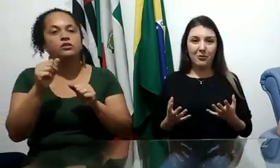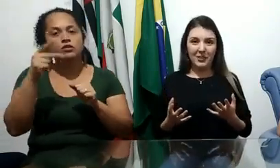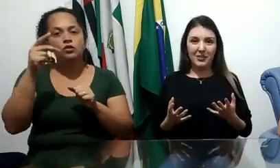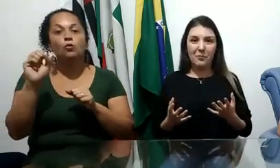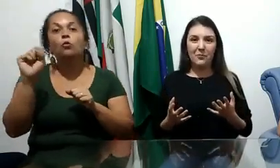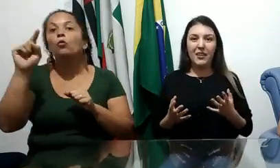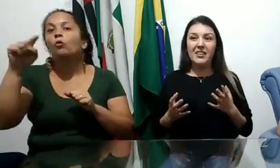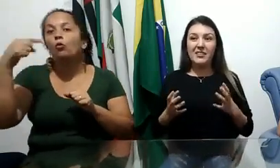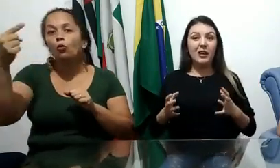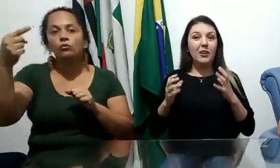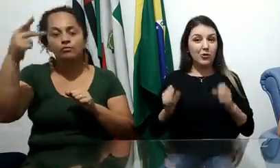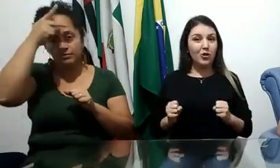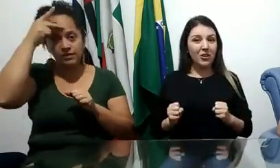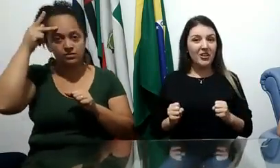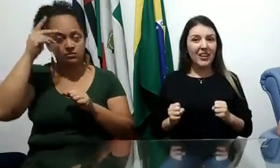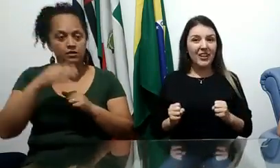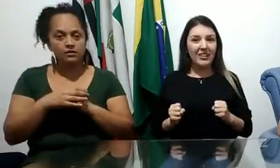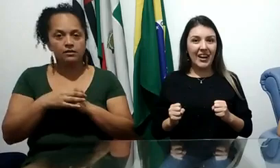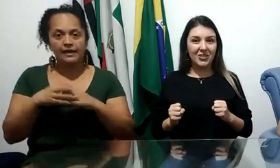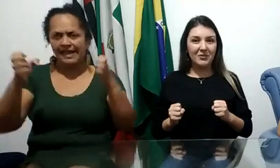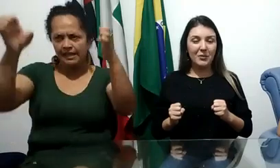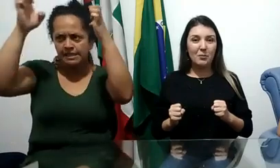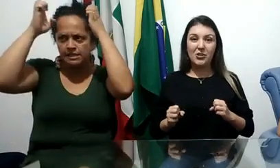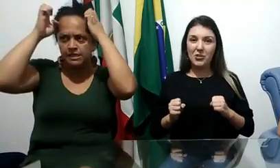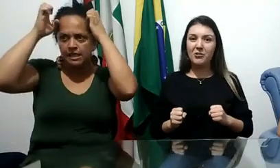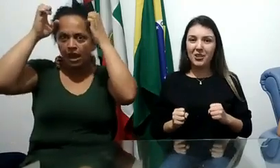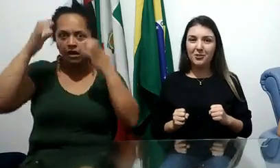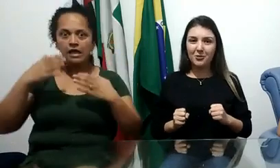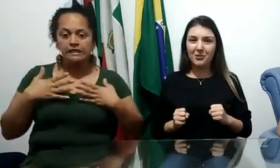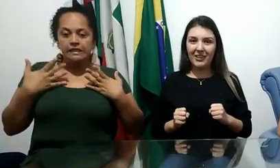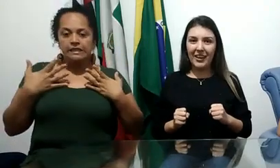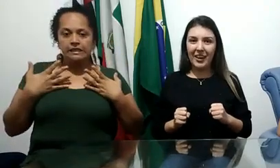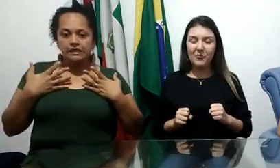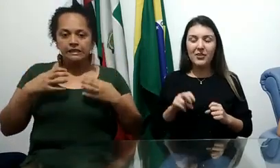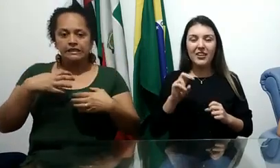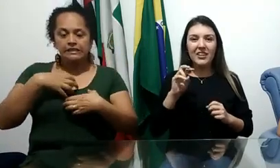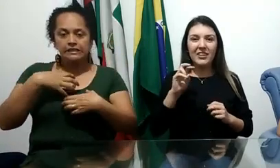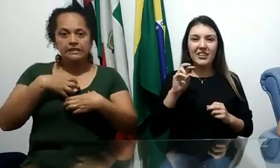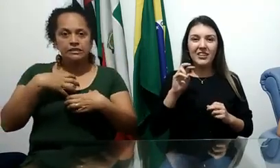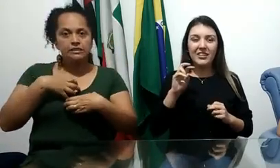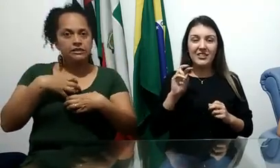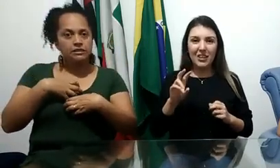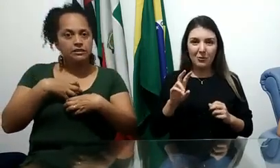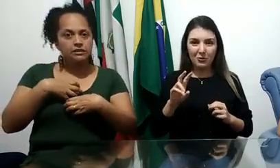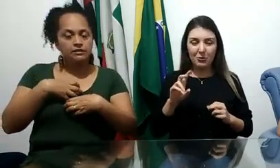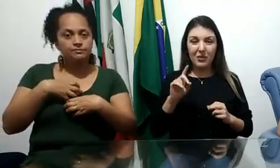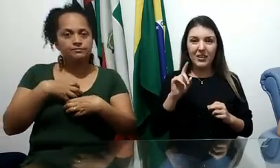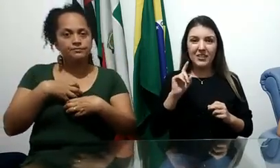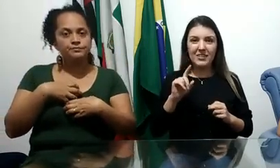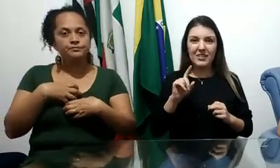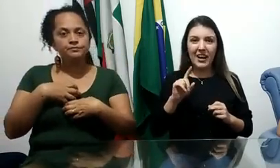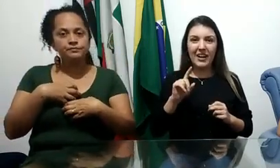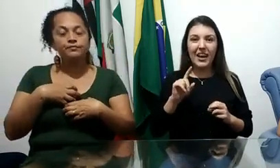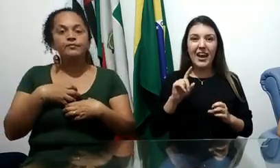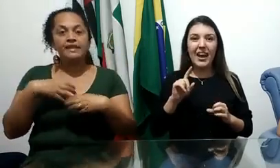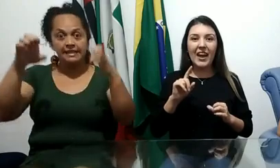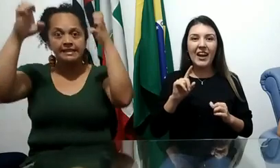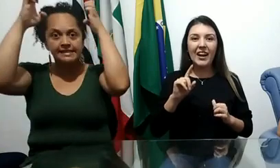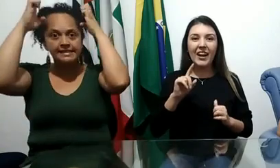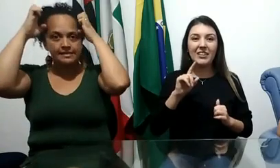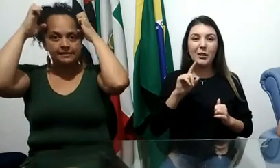outra coisa. Esther teve um choque de realidade, mexeu com a estrutura dela. E segundo,